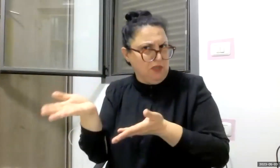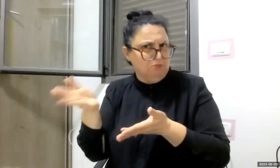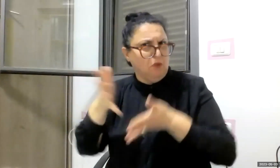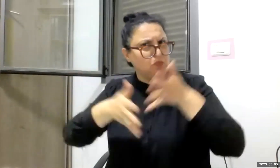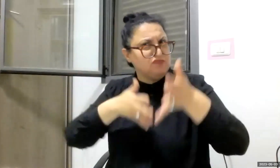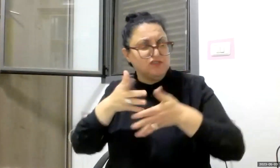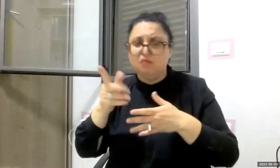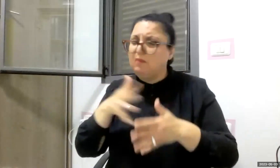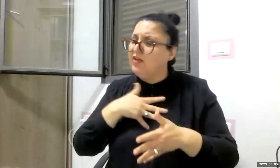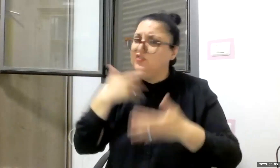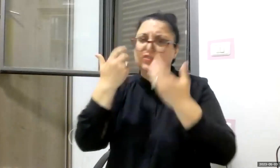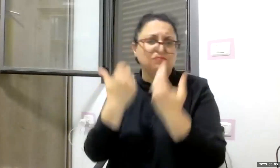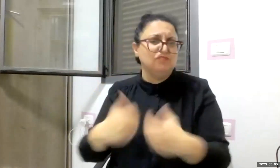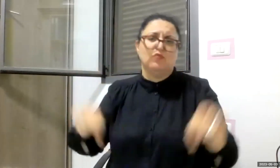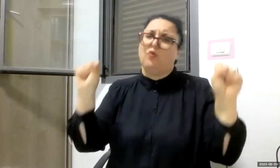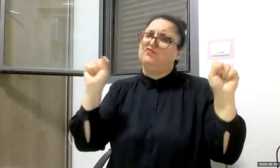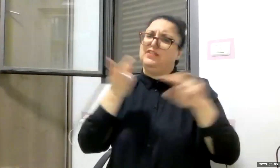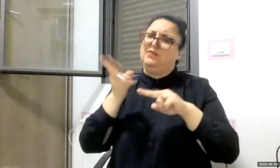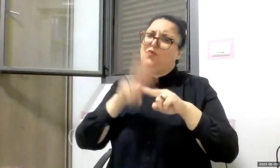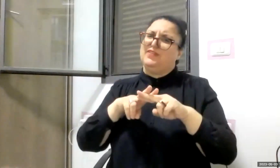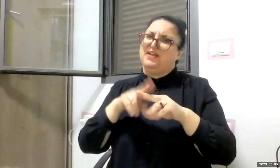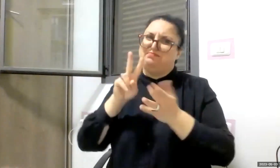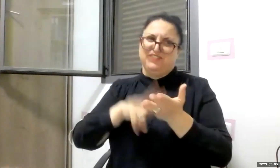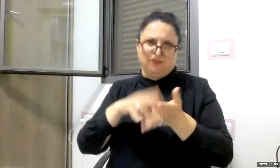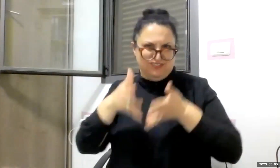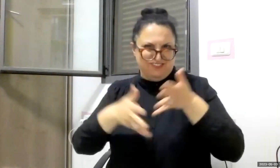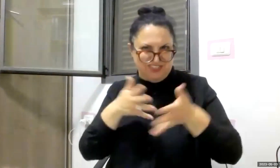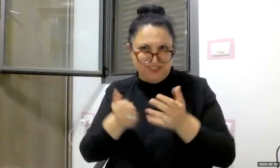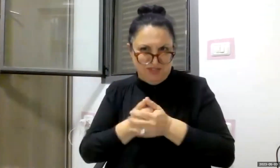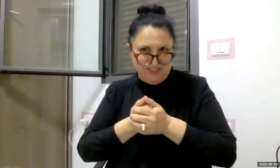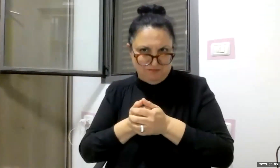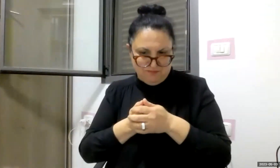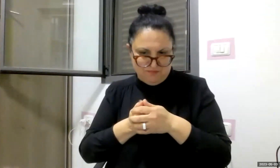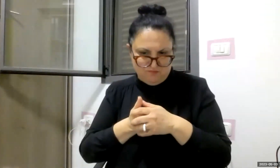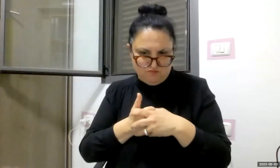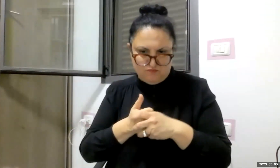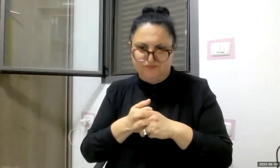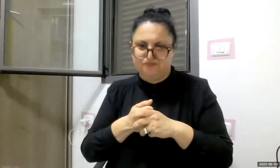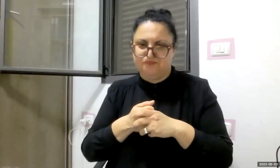סימנים למרות שהם שומעים והם מרגישים חופשיים יותר בזכות שפת הסימנים